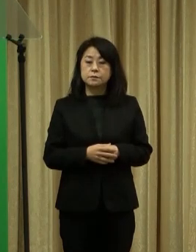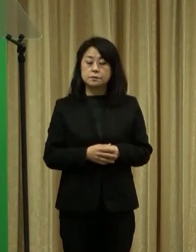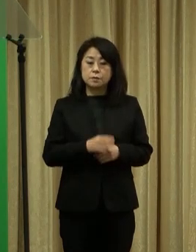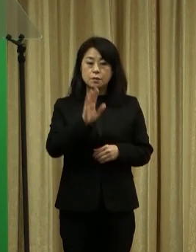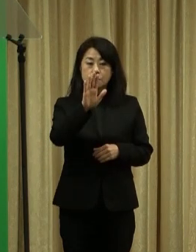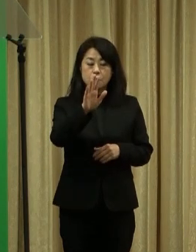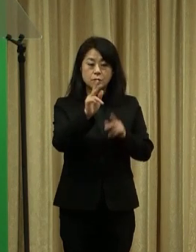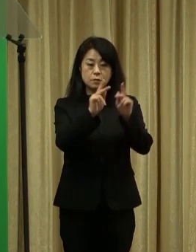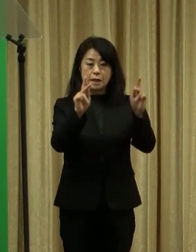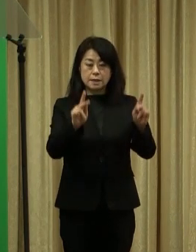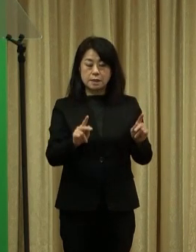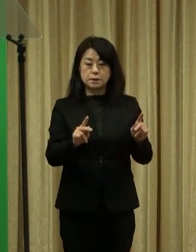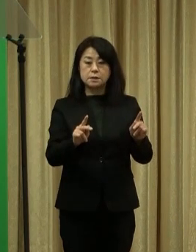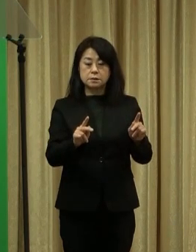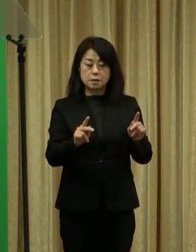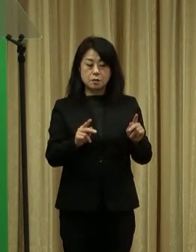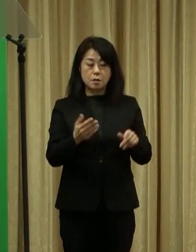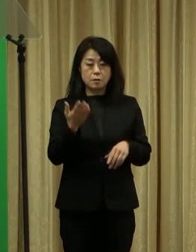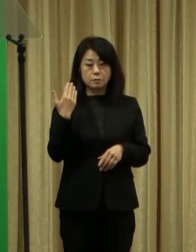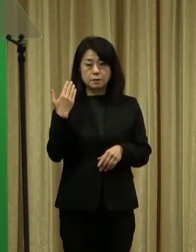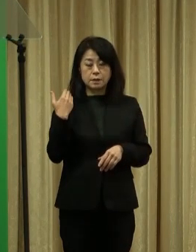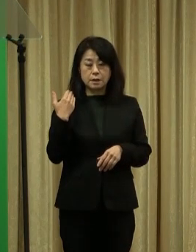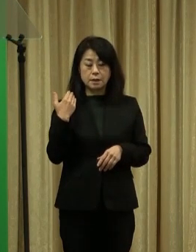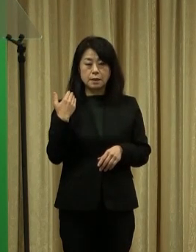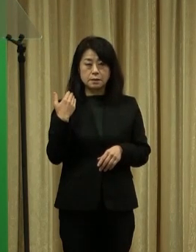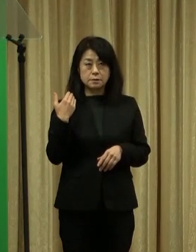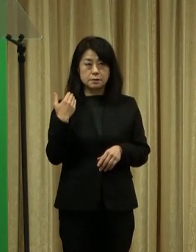今後の課題ですが、先般、